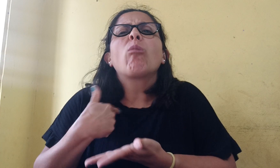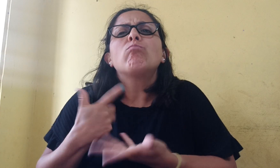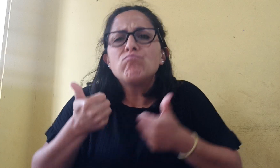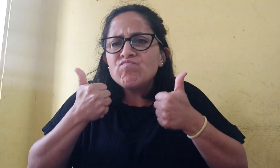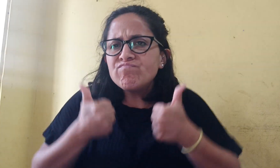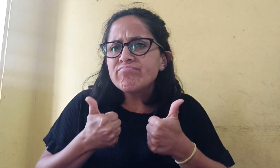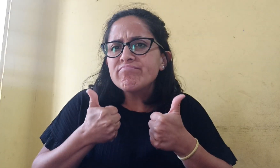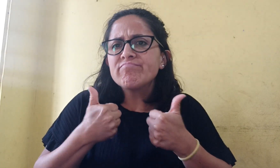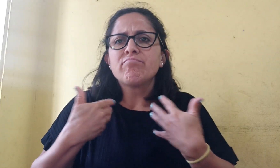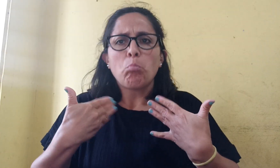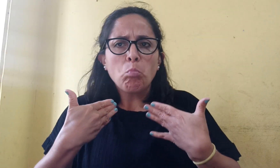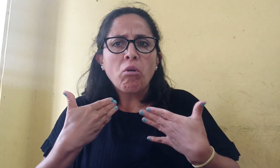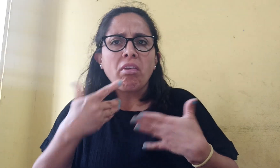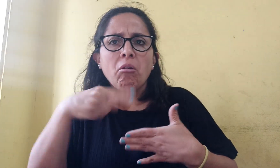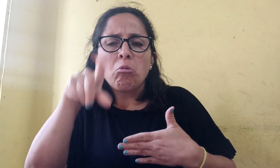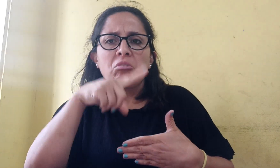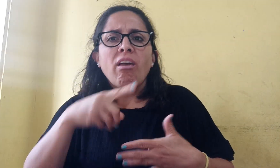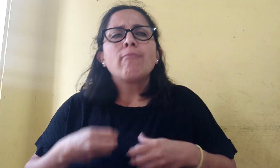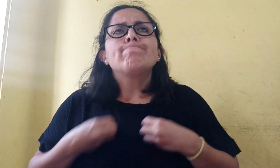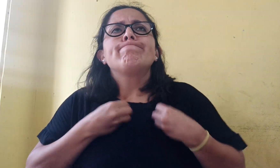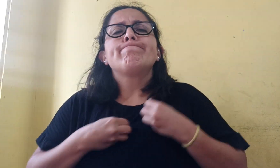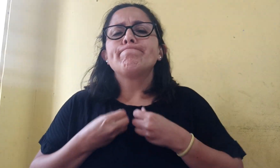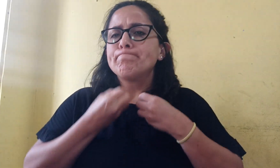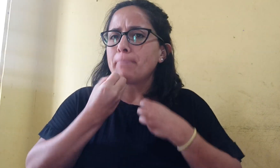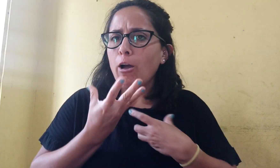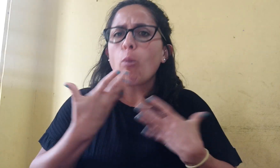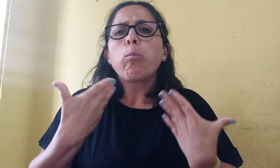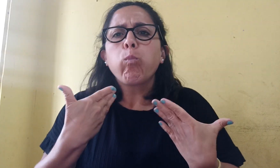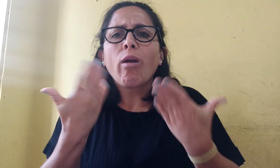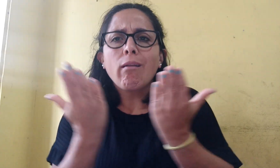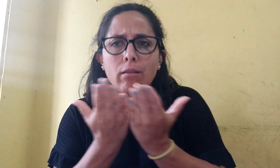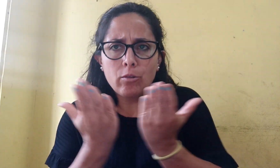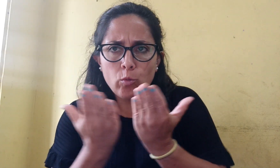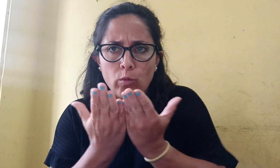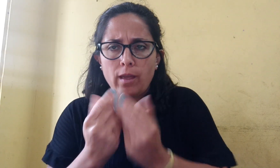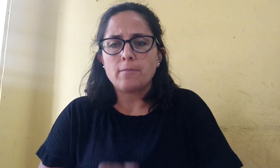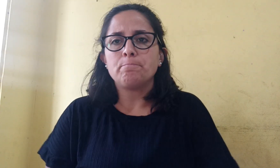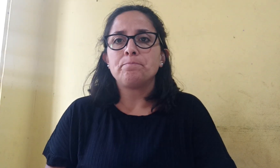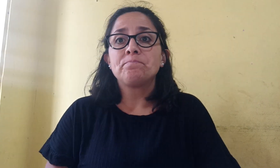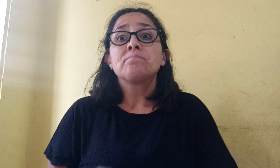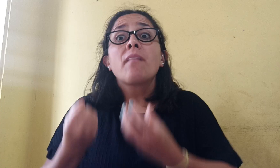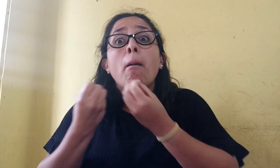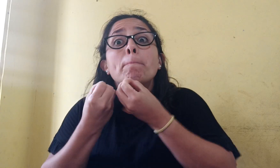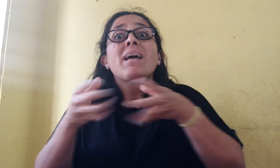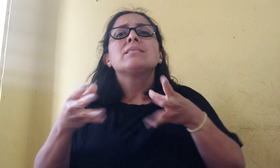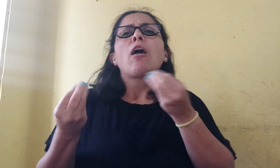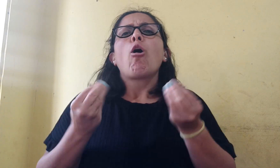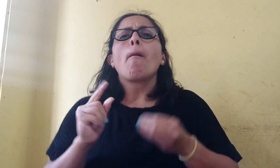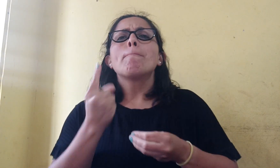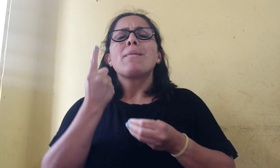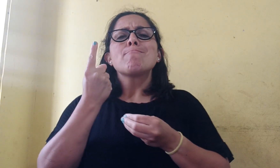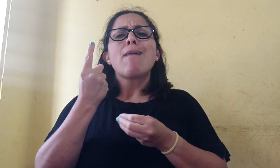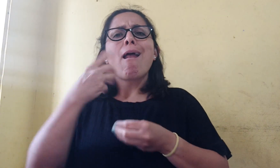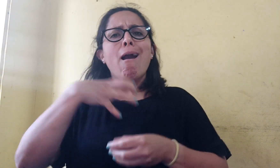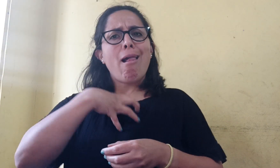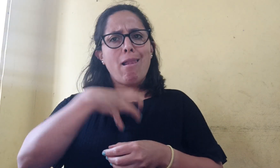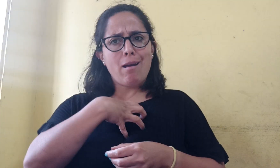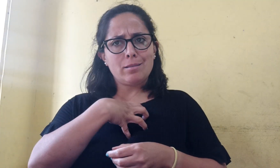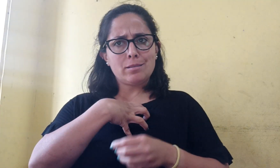estudiar. Bueno, vamos a empezar con la primera clase de un grupo de